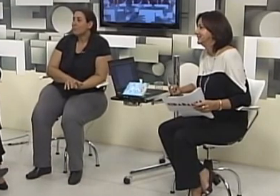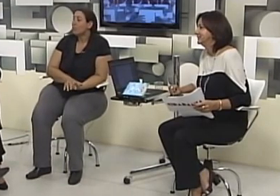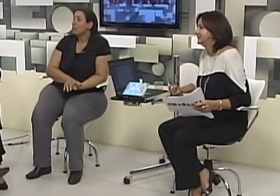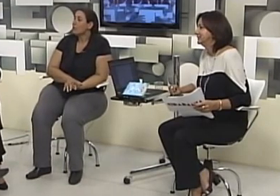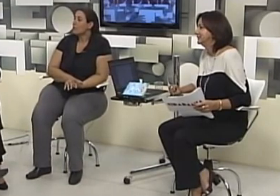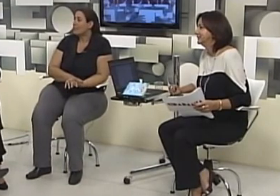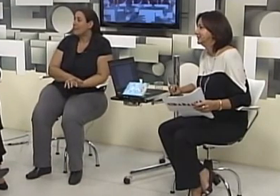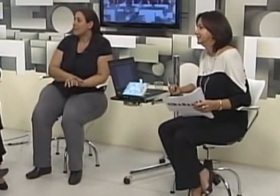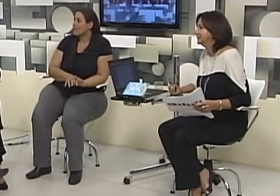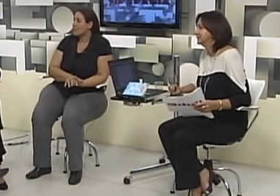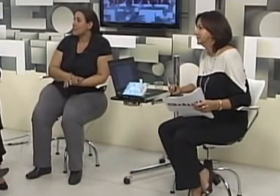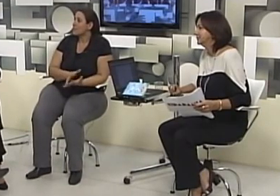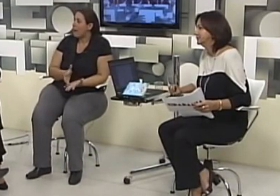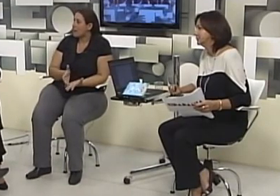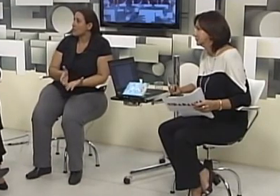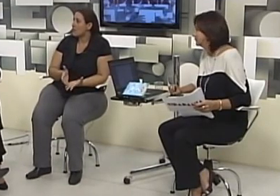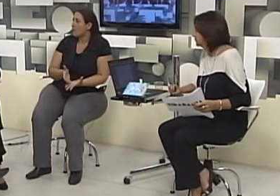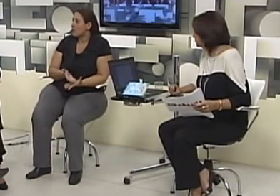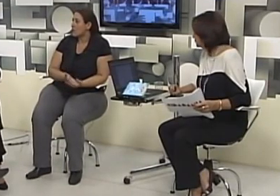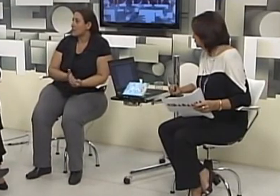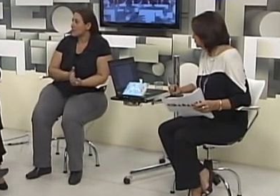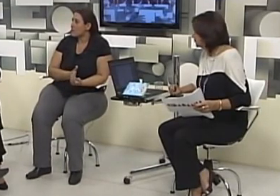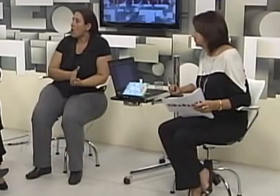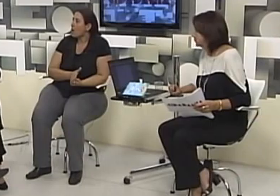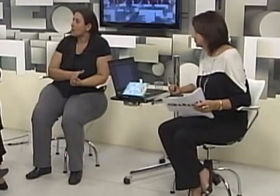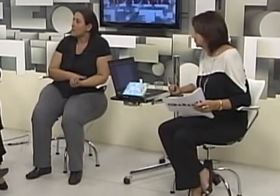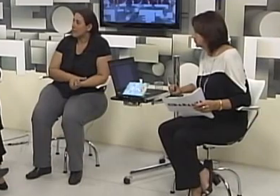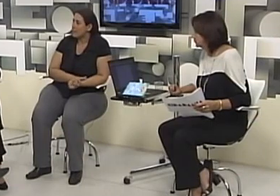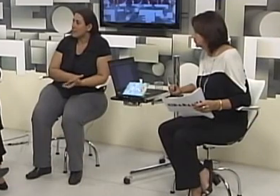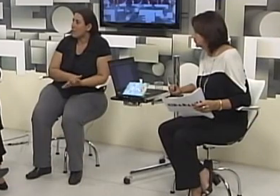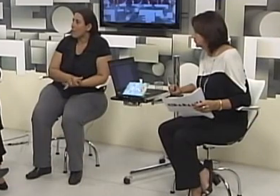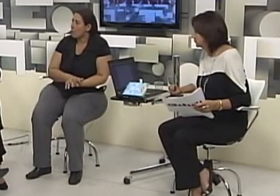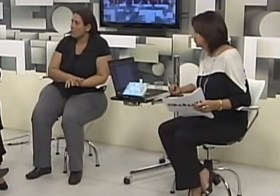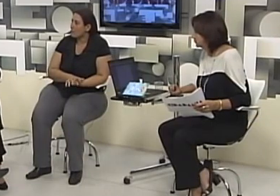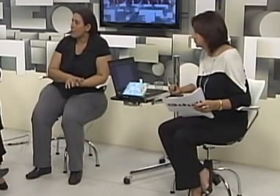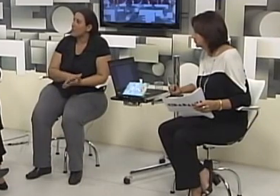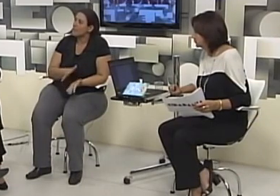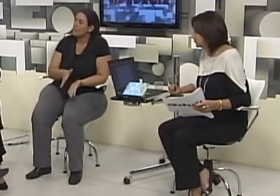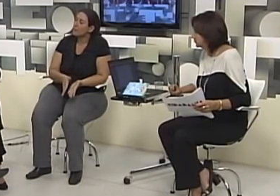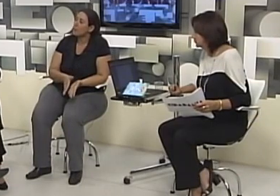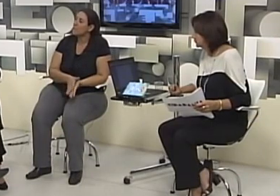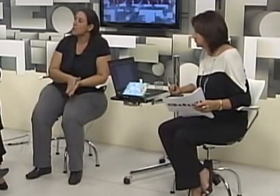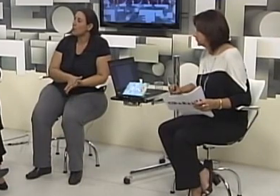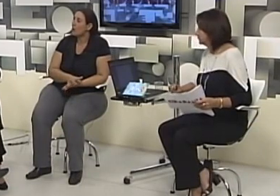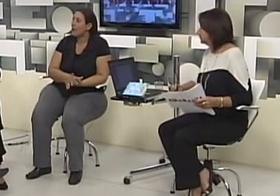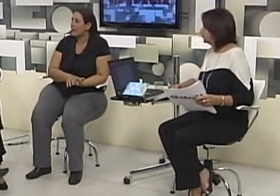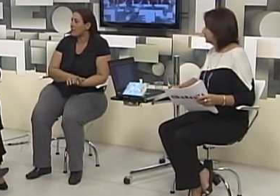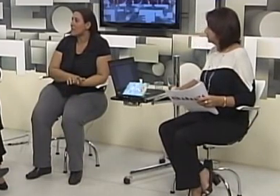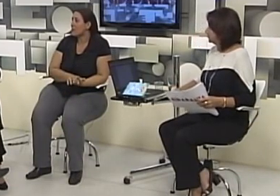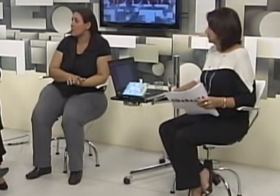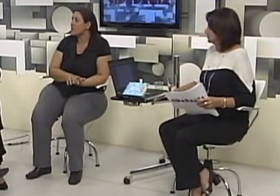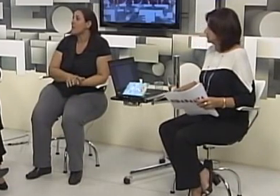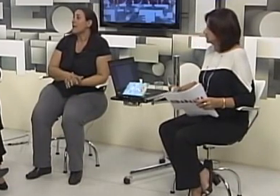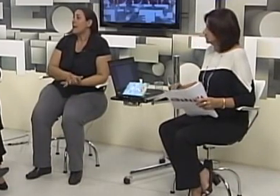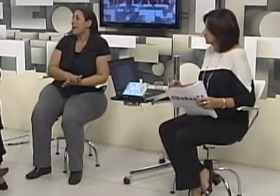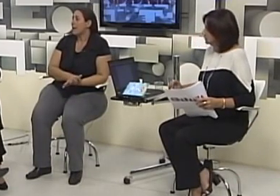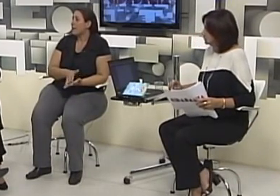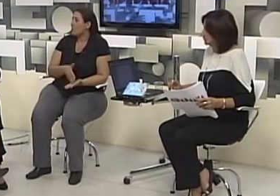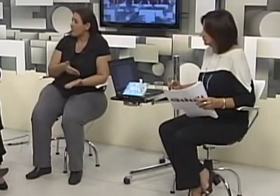Depende muito dos espaços aonde essas escolas bilíngues se encontram, né? Por exemplo, aqui no município de Porto Alegre nós